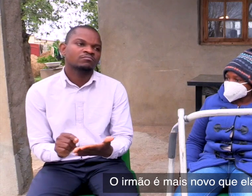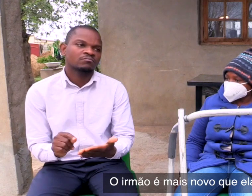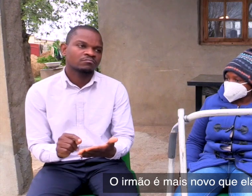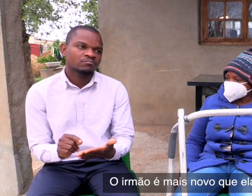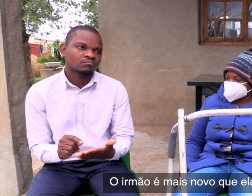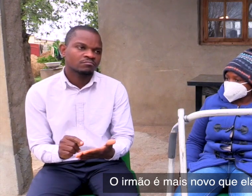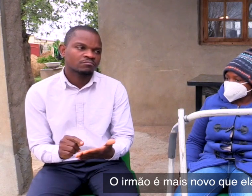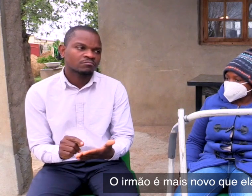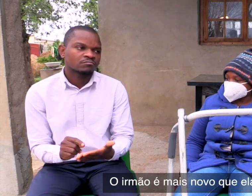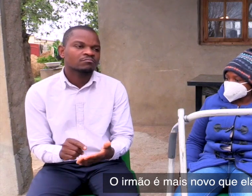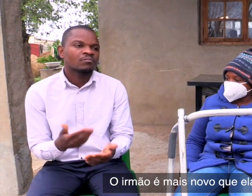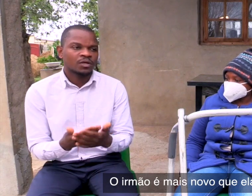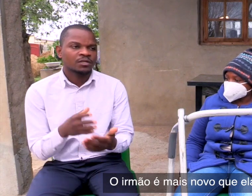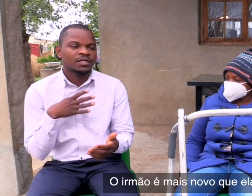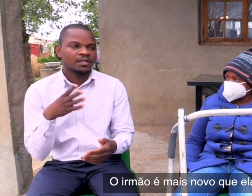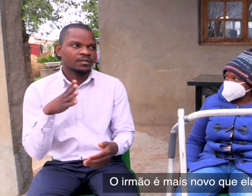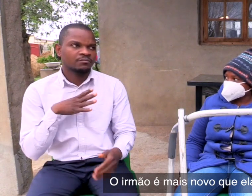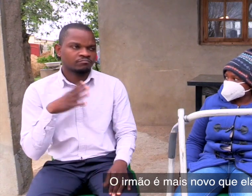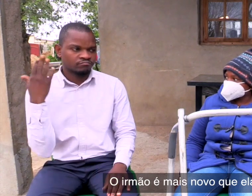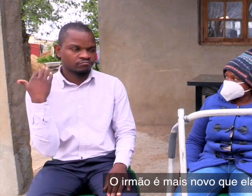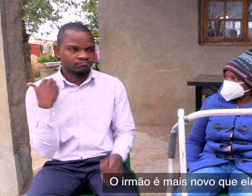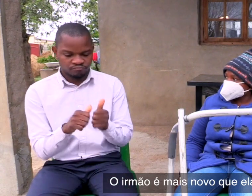De acordo